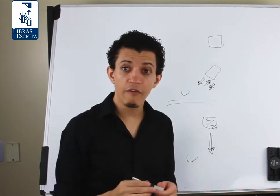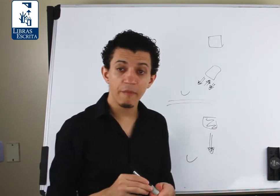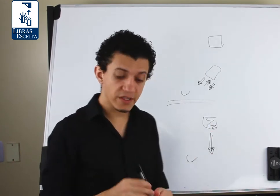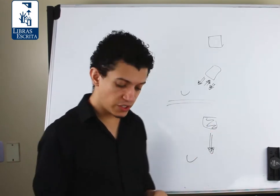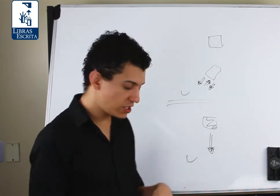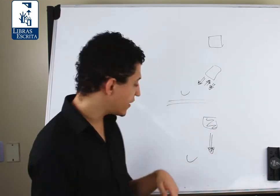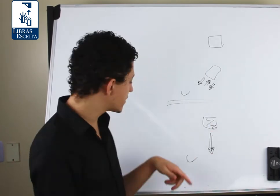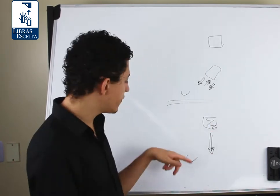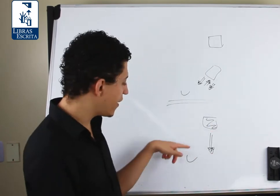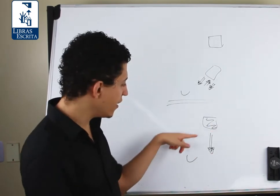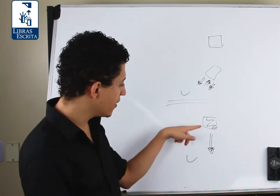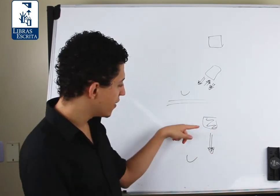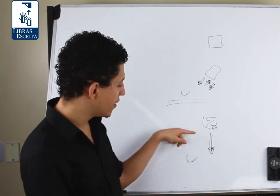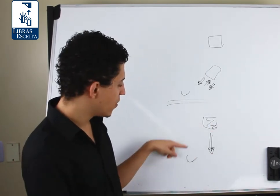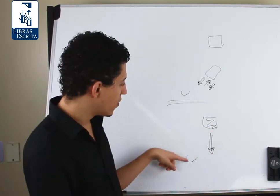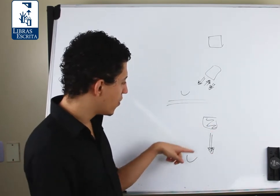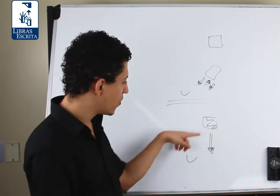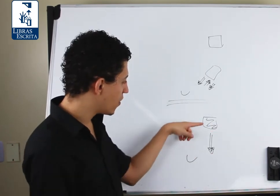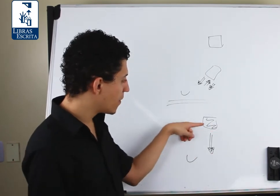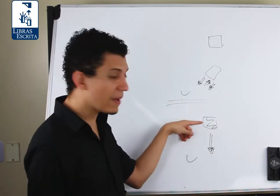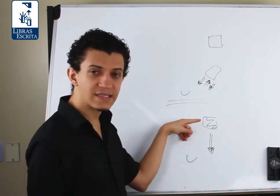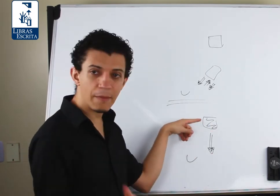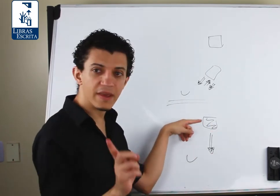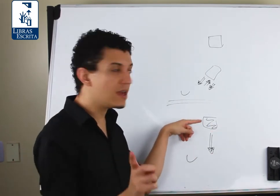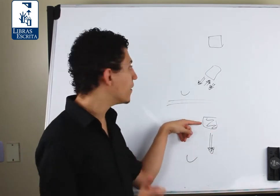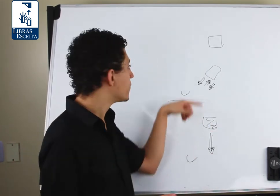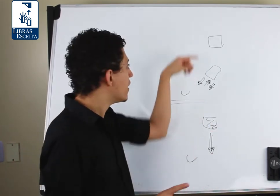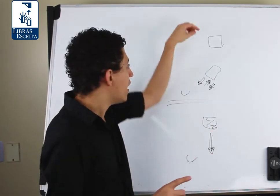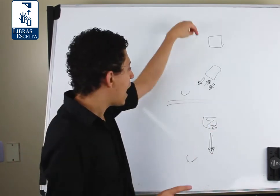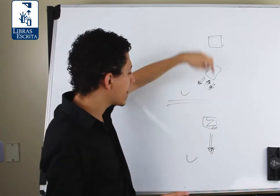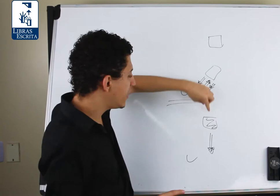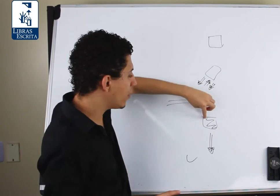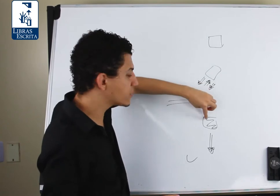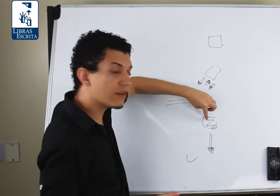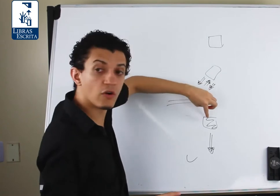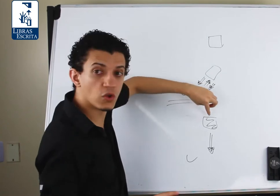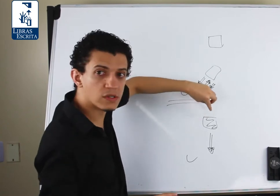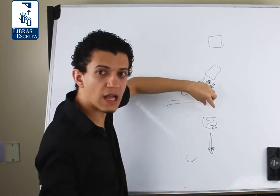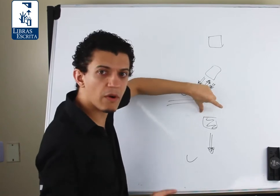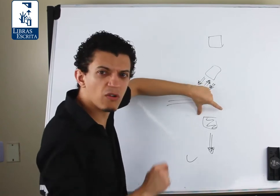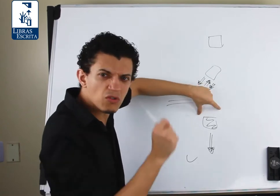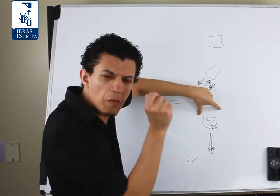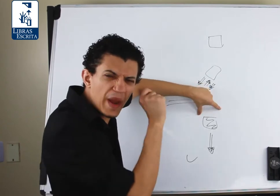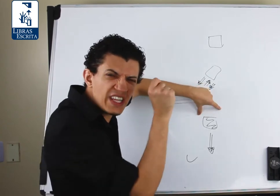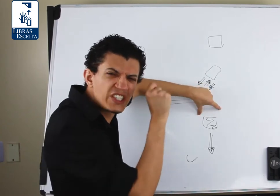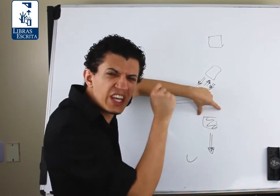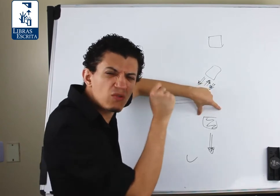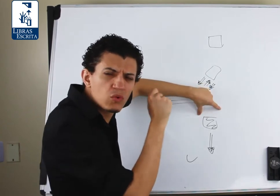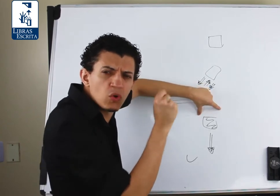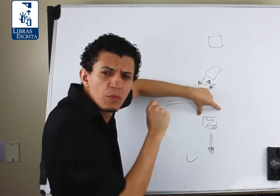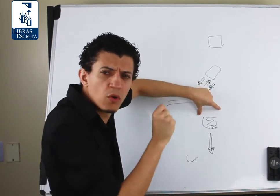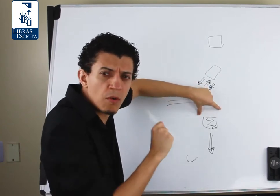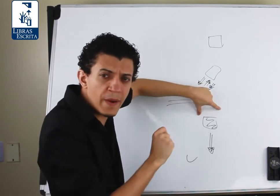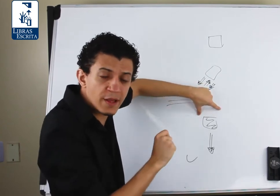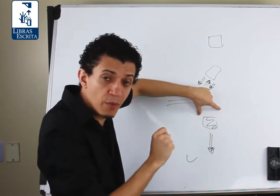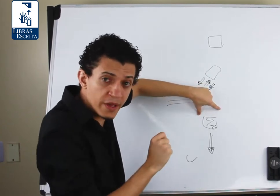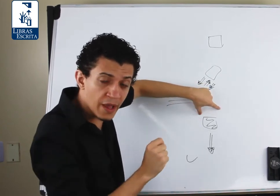Novamente a gente vai escrever. Percebe que aqui eu escrevi o dorso da mão, não estou preenchendo tudo por completo. Por quê?